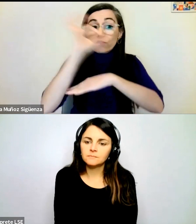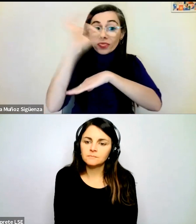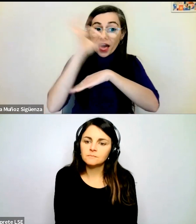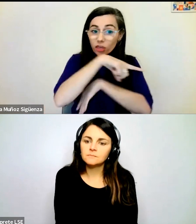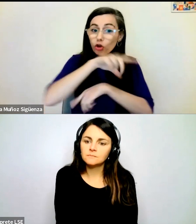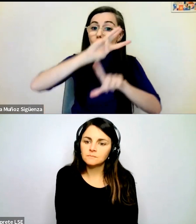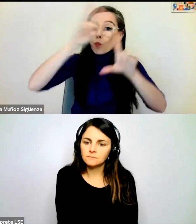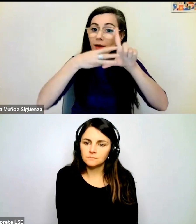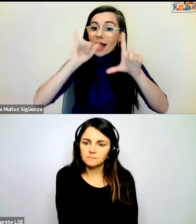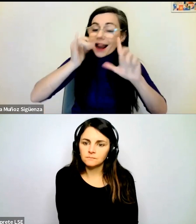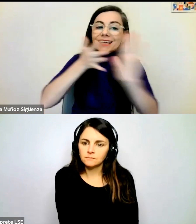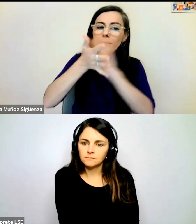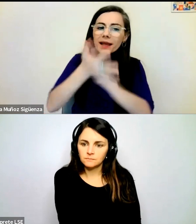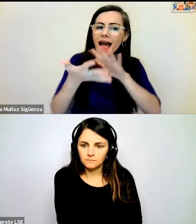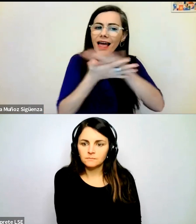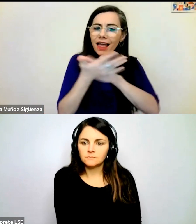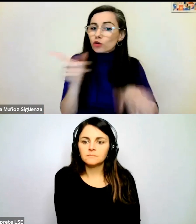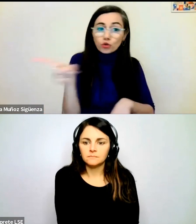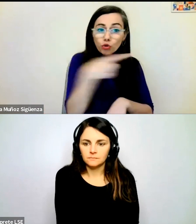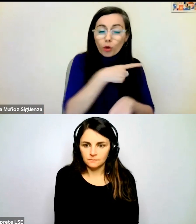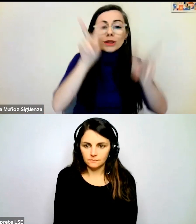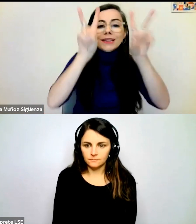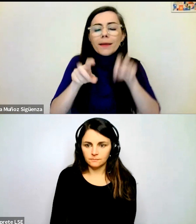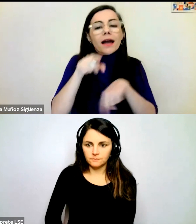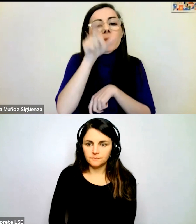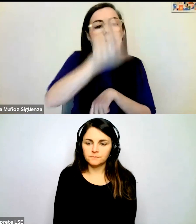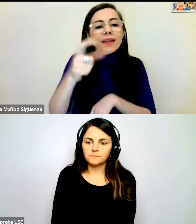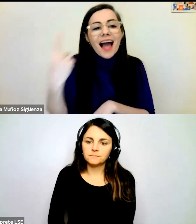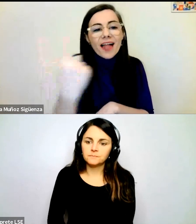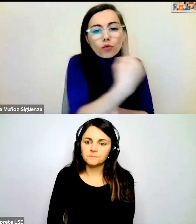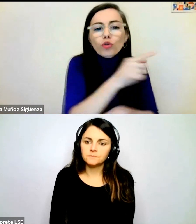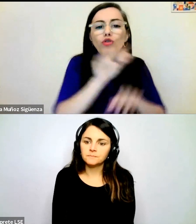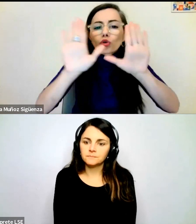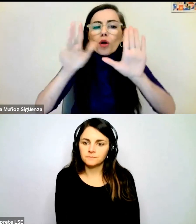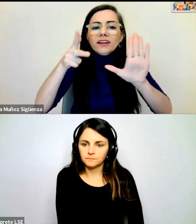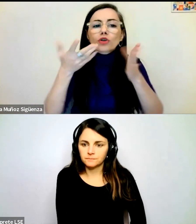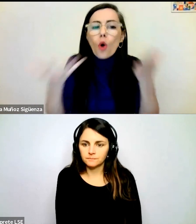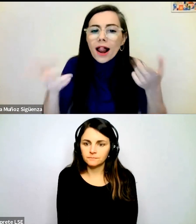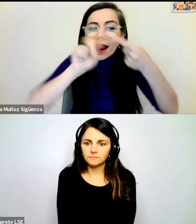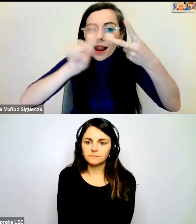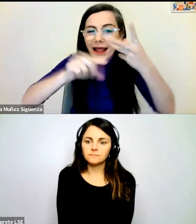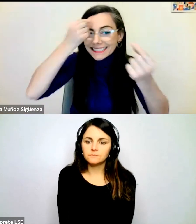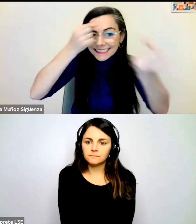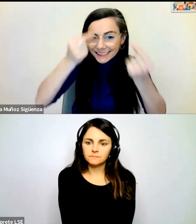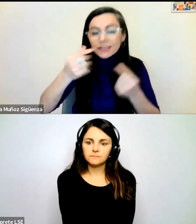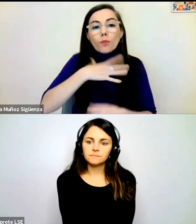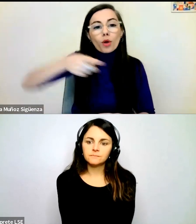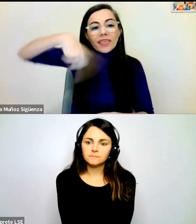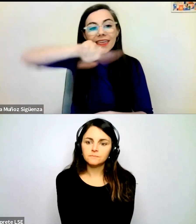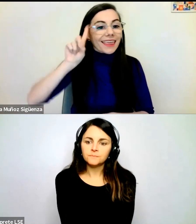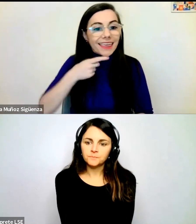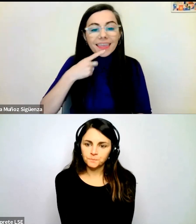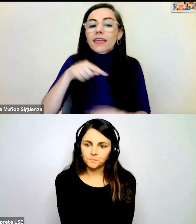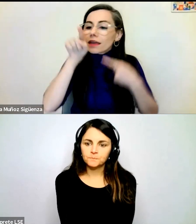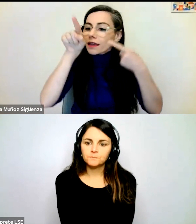también podéis saber cuáles son vuestros derechos a través de la web de la Fundación Cense, que lo explica en lengua de signos, para que conozcáis cuáles